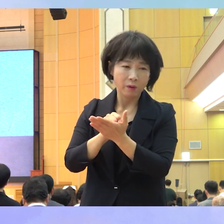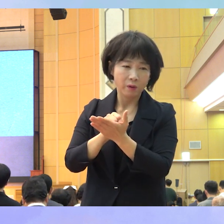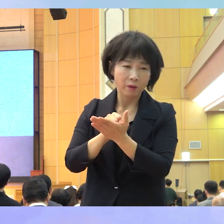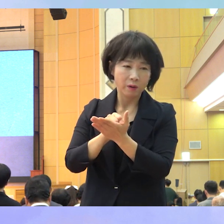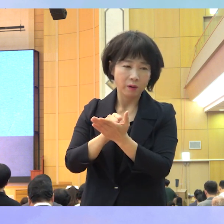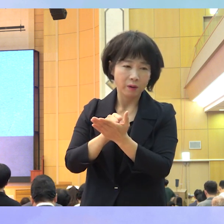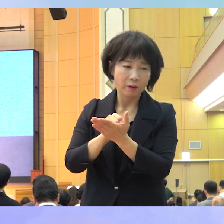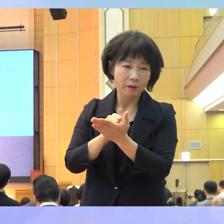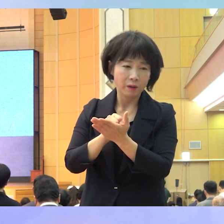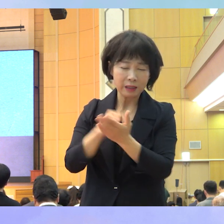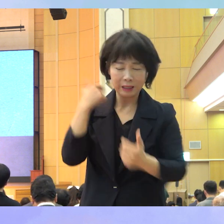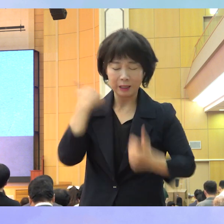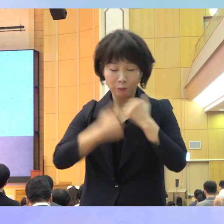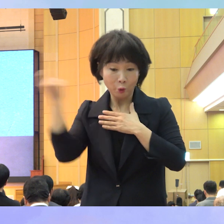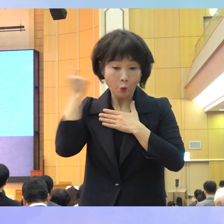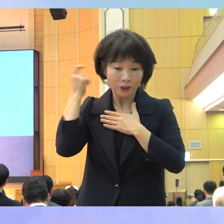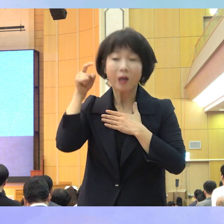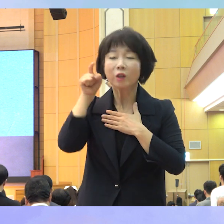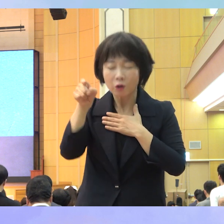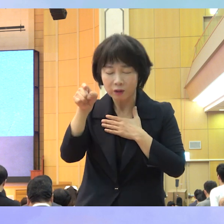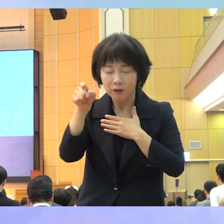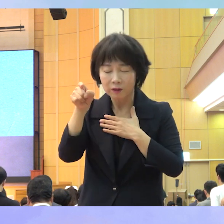기쁜 소식이라는 것을,